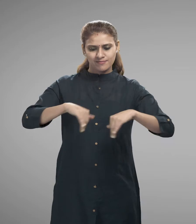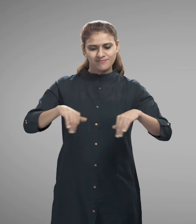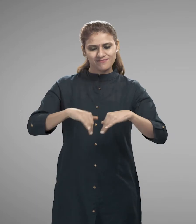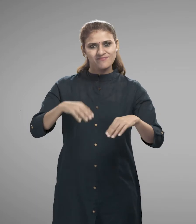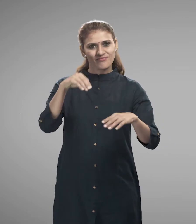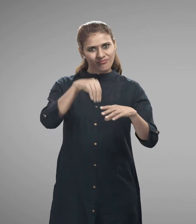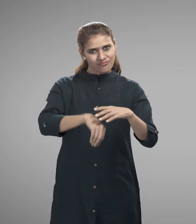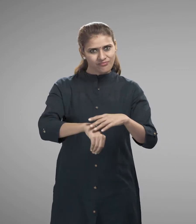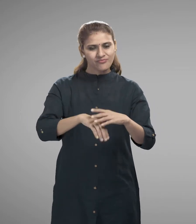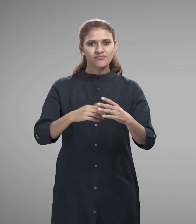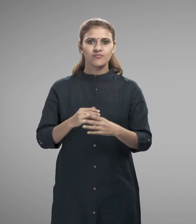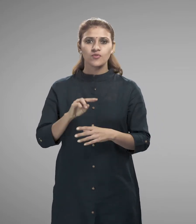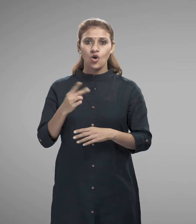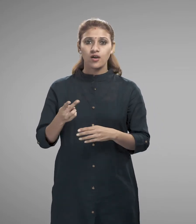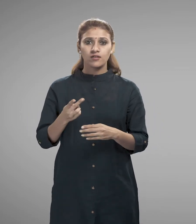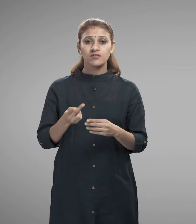हैं, दफना सकते हैं